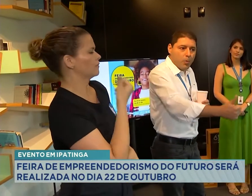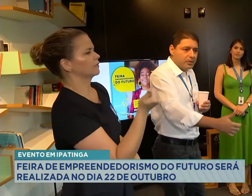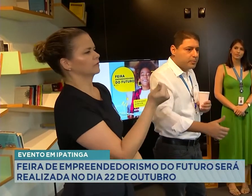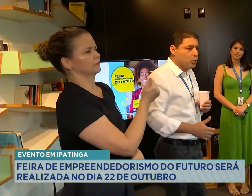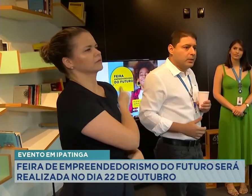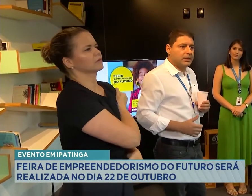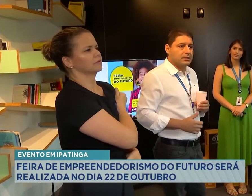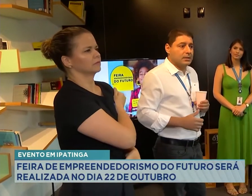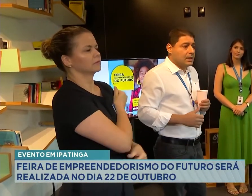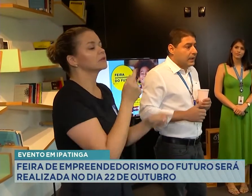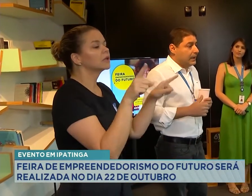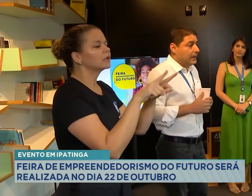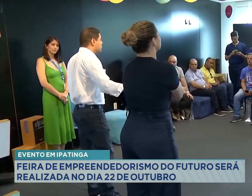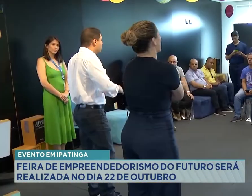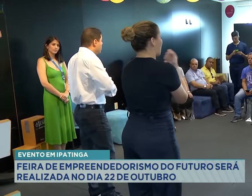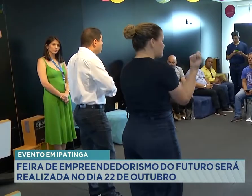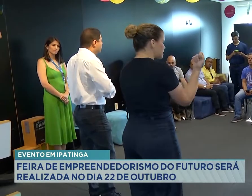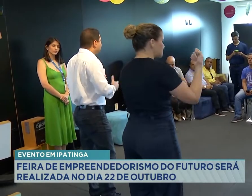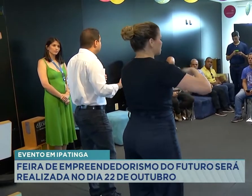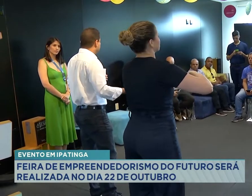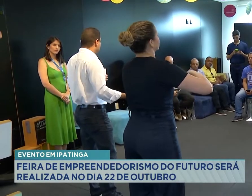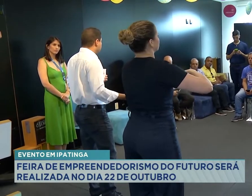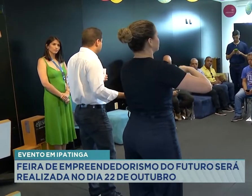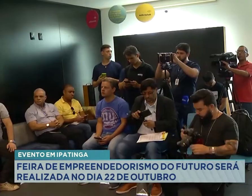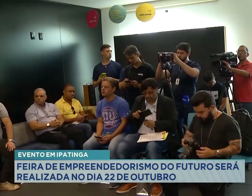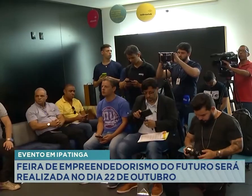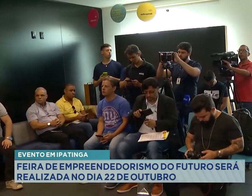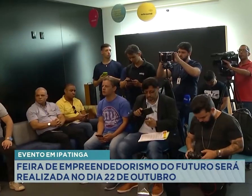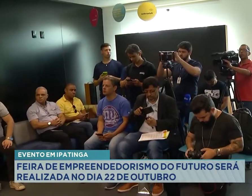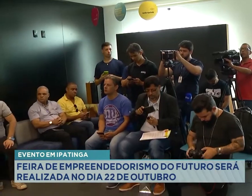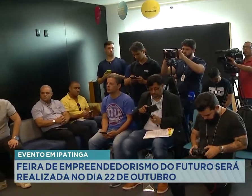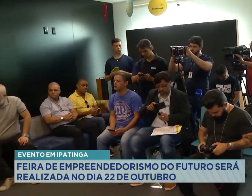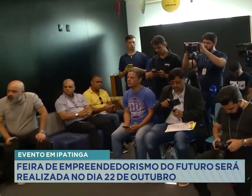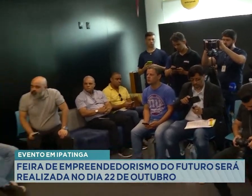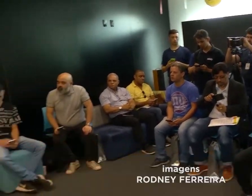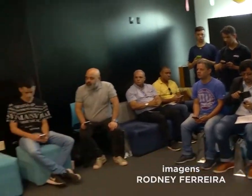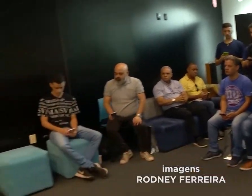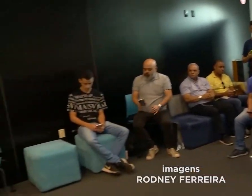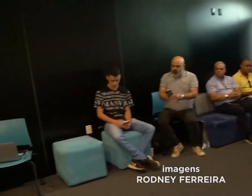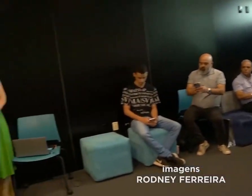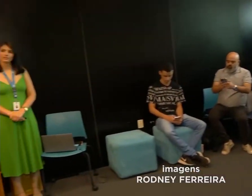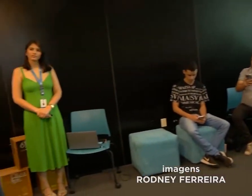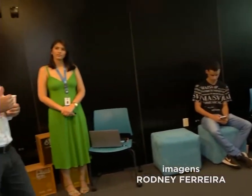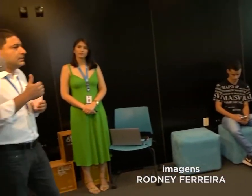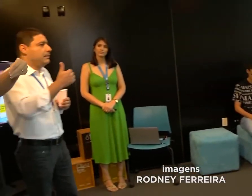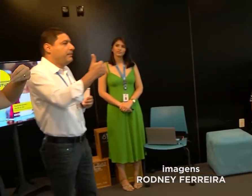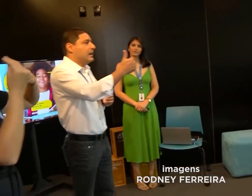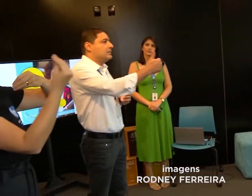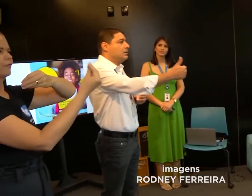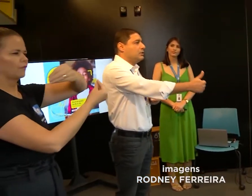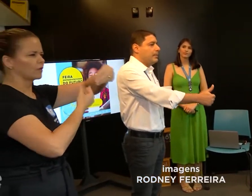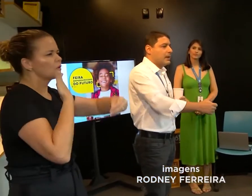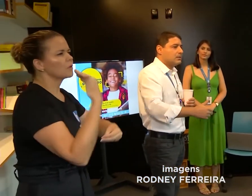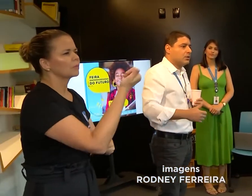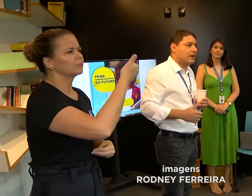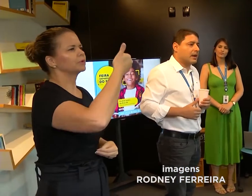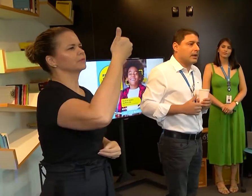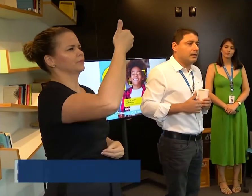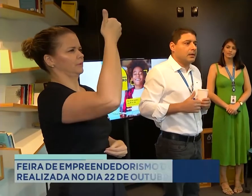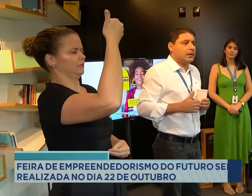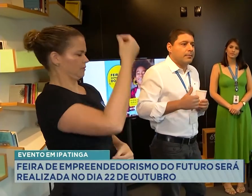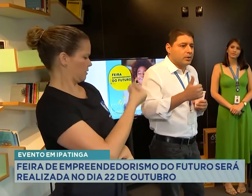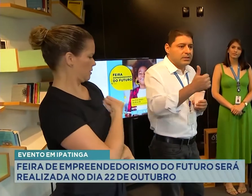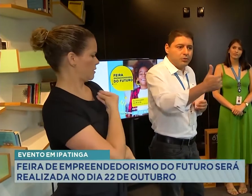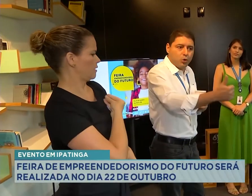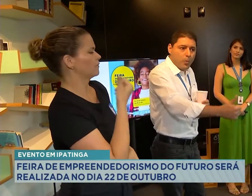mês no estacionamento do Ipatingão. A reportagem está aqui, pode balançar. O evento é gratuito. A Feira Empreendedores